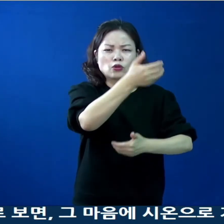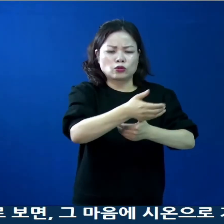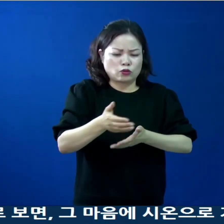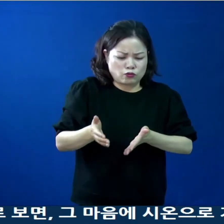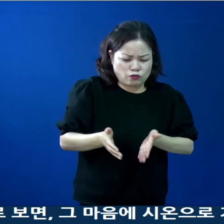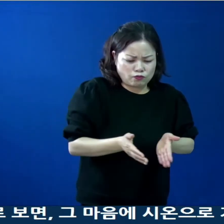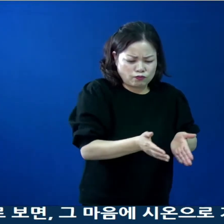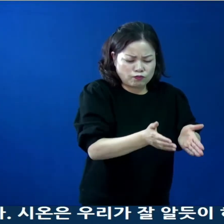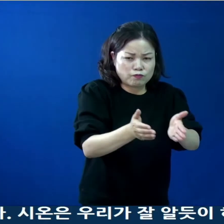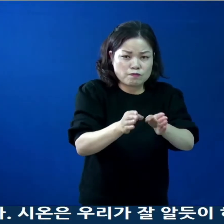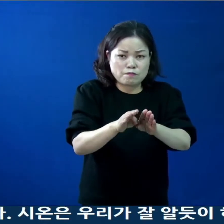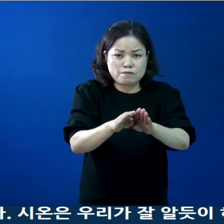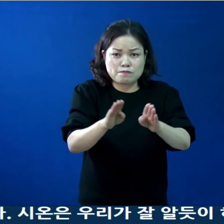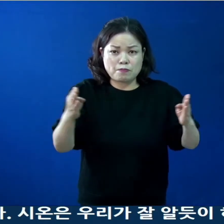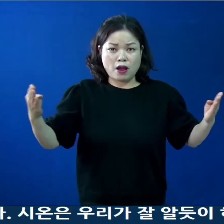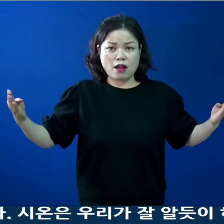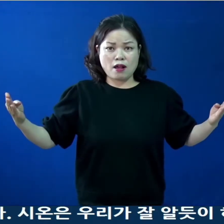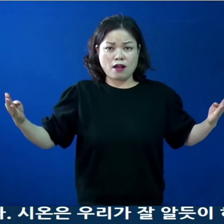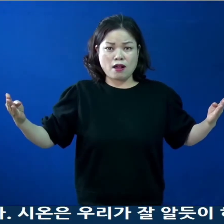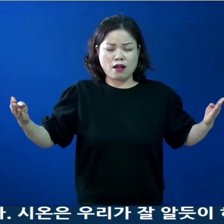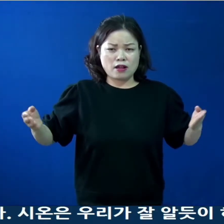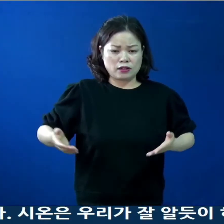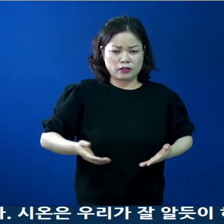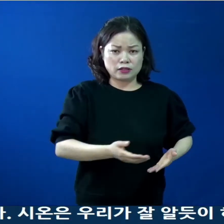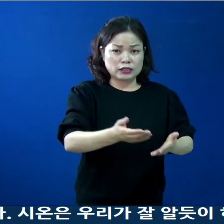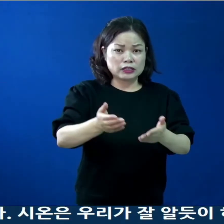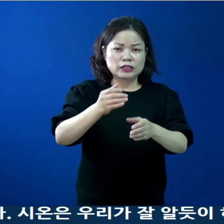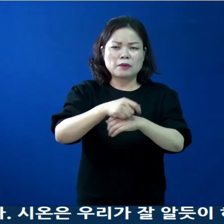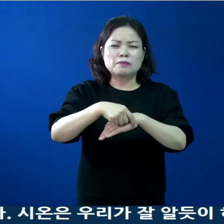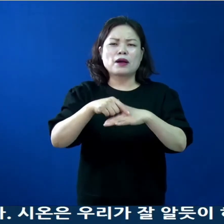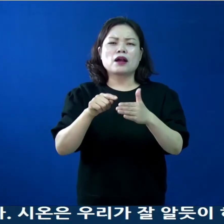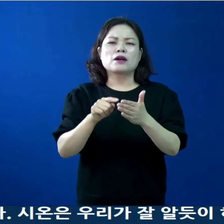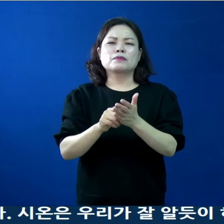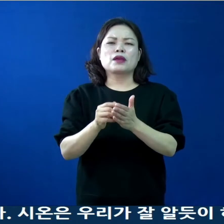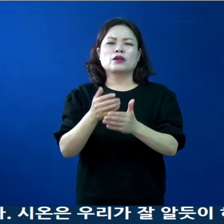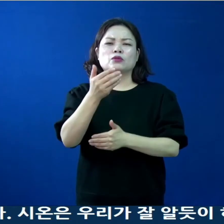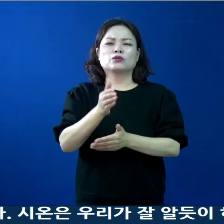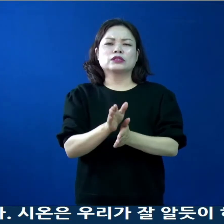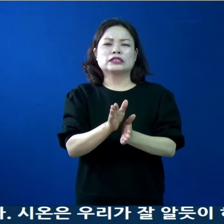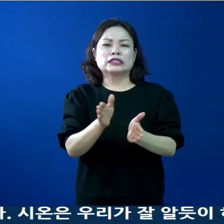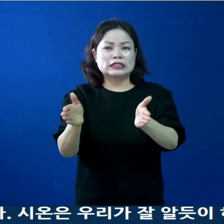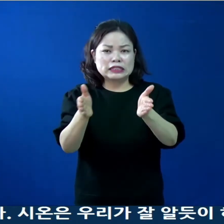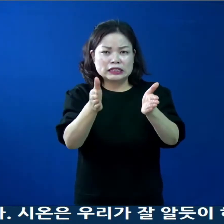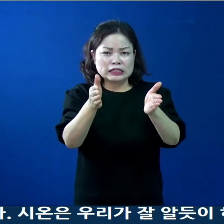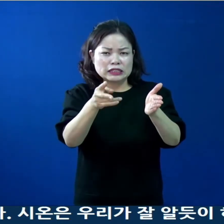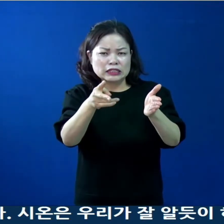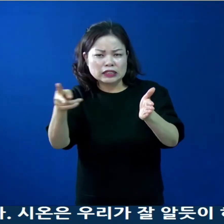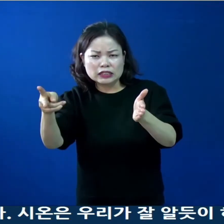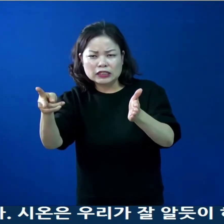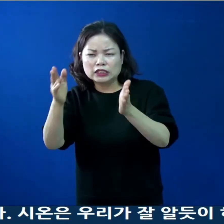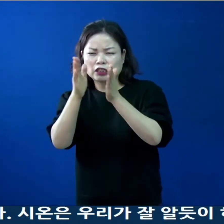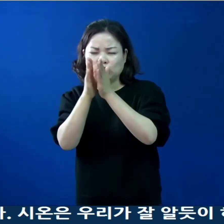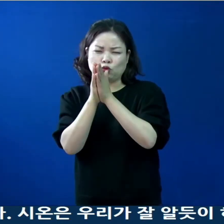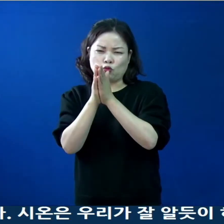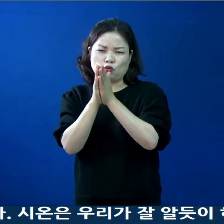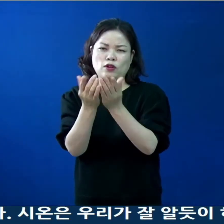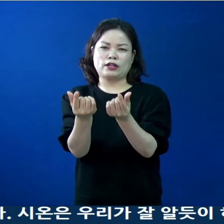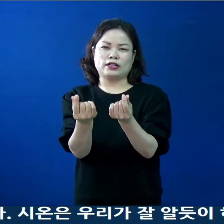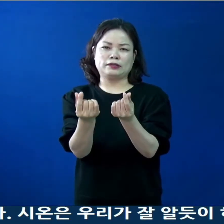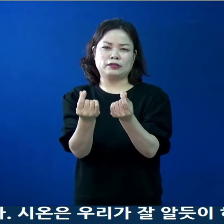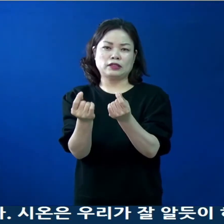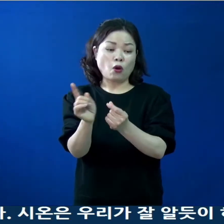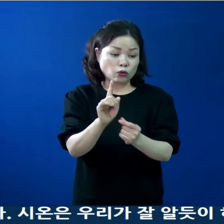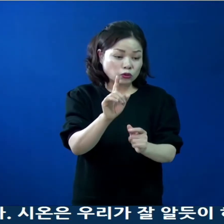뚫려 있다는 것입니다. 마음의 고속도로가 무엇이겠습니까? 기도의 순발력 아니겠습니까? 언제라도